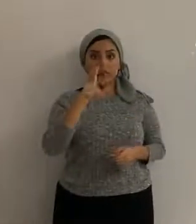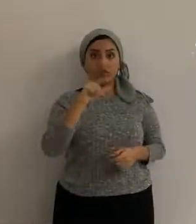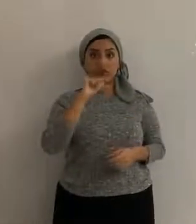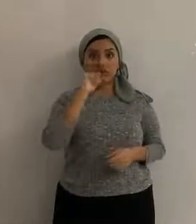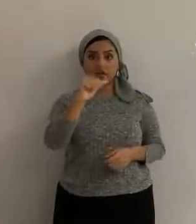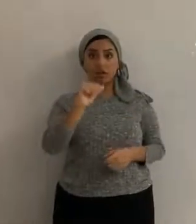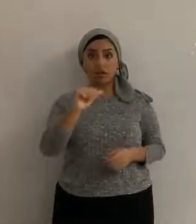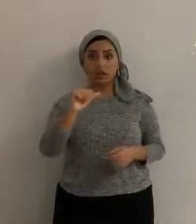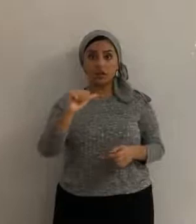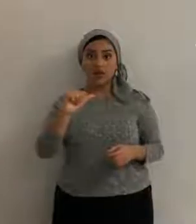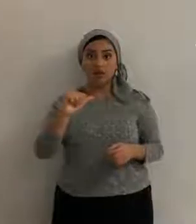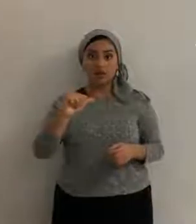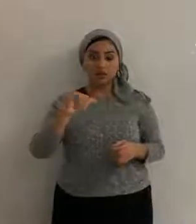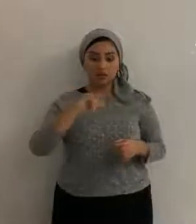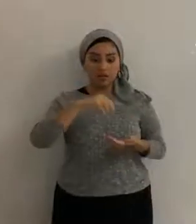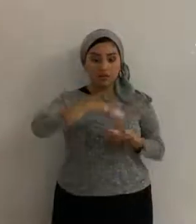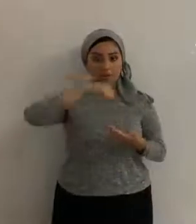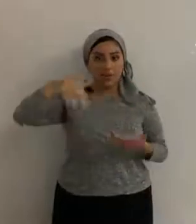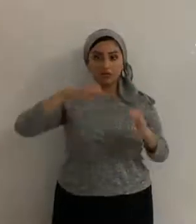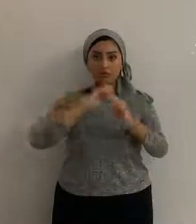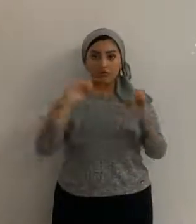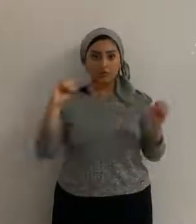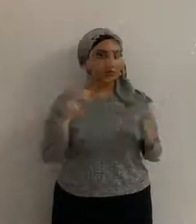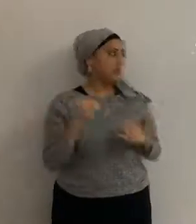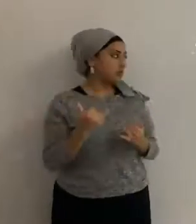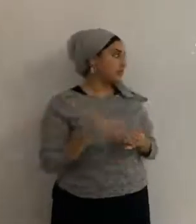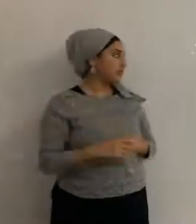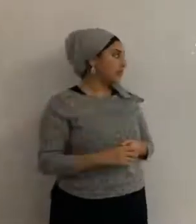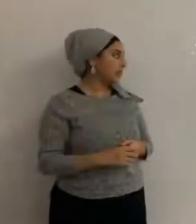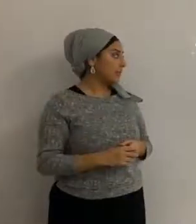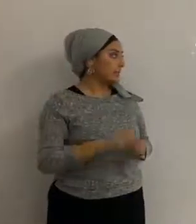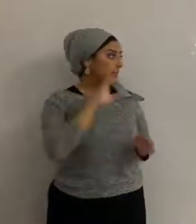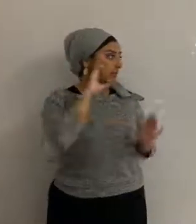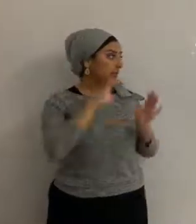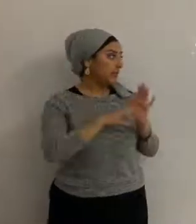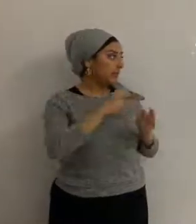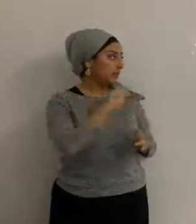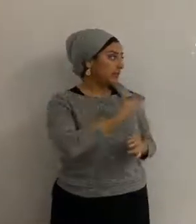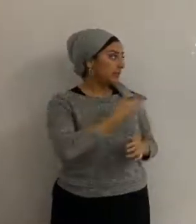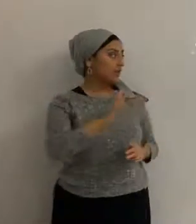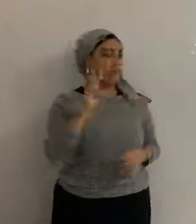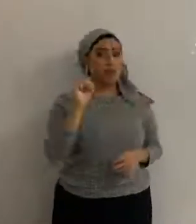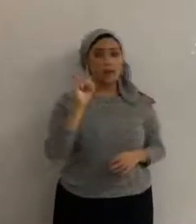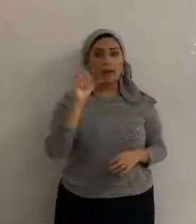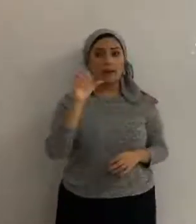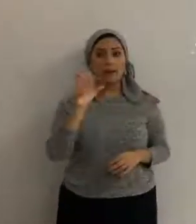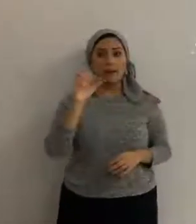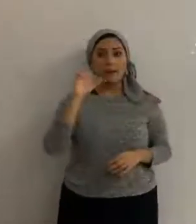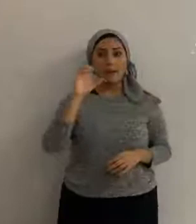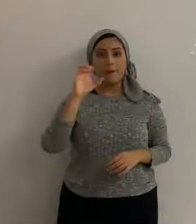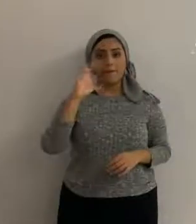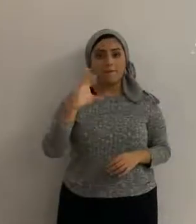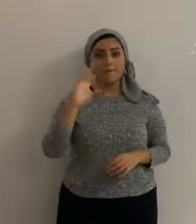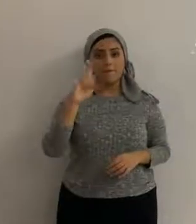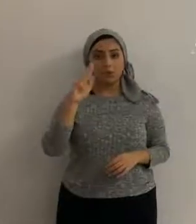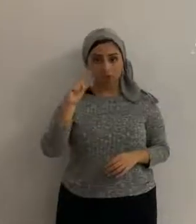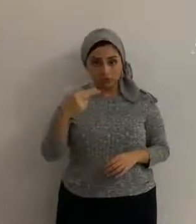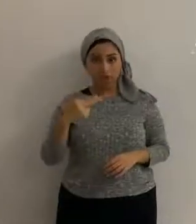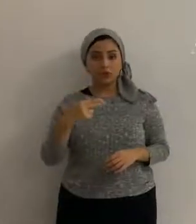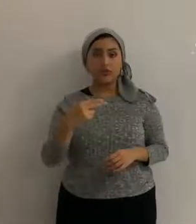eso y vamos a sacar una conclusión. Esta fotografía es de marzo del 2019, es una grúa instalada y la construcción del